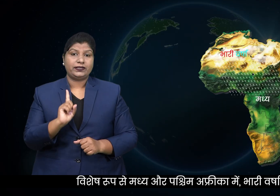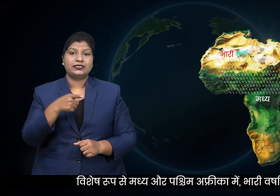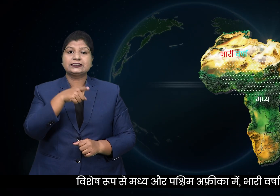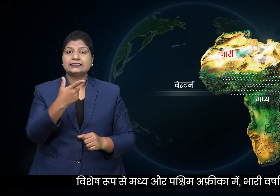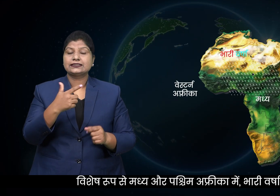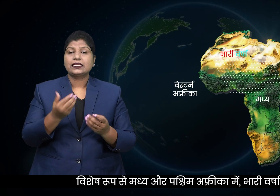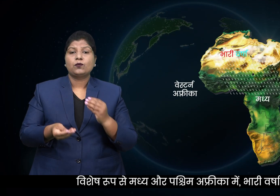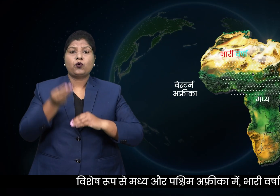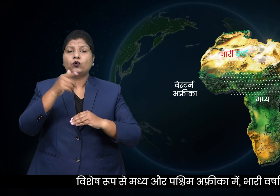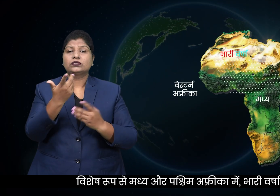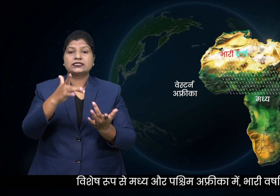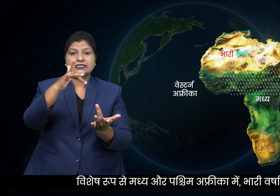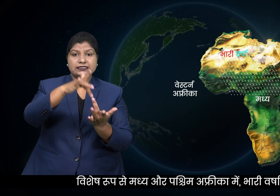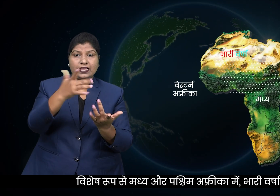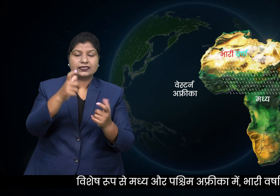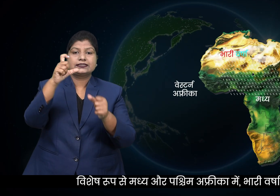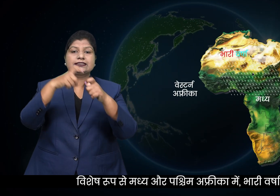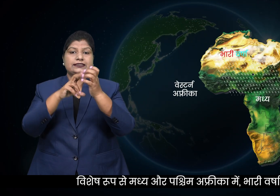है।